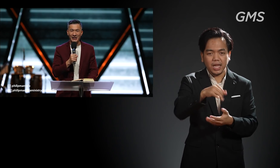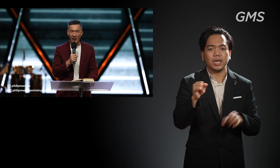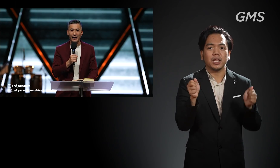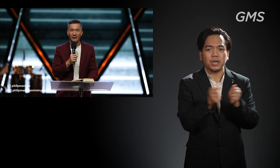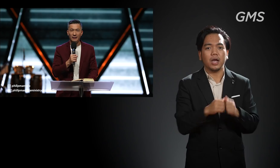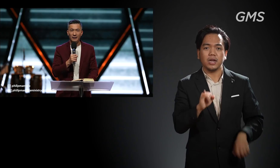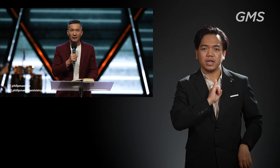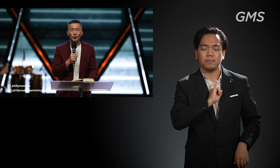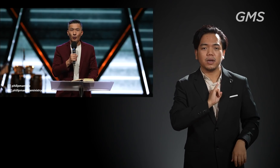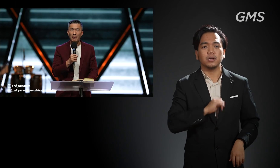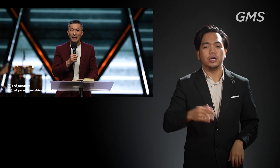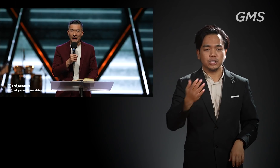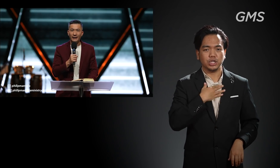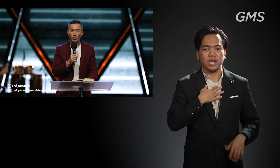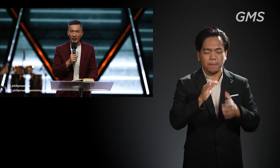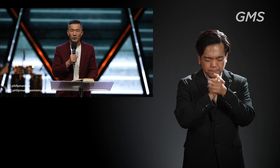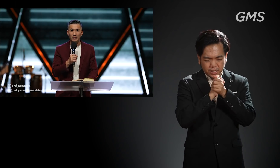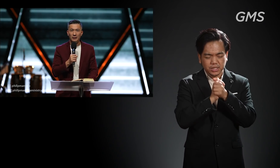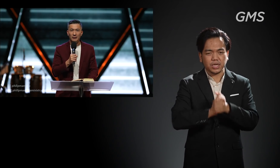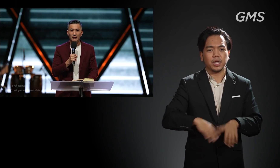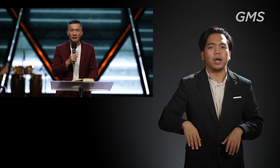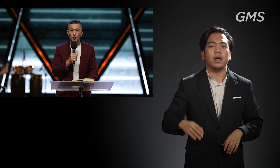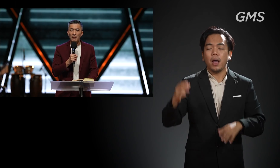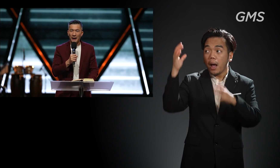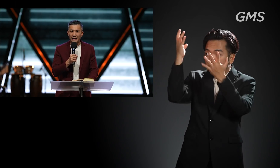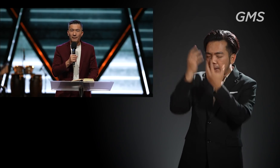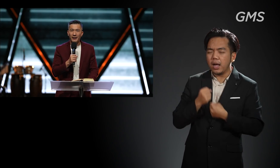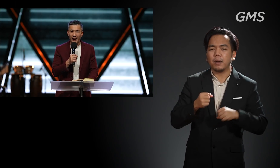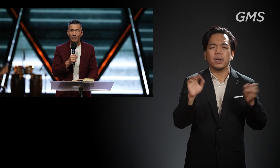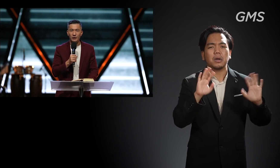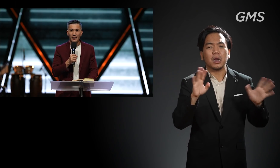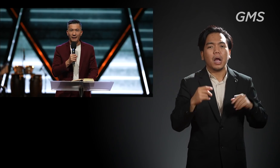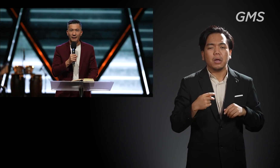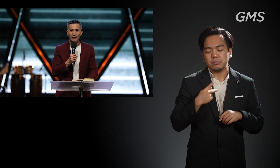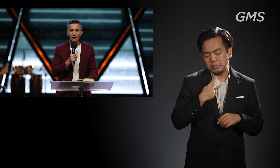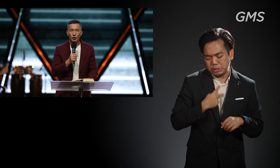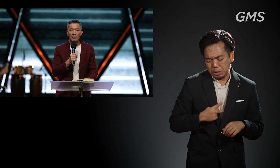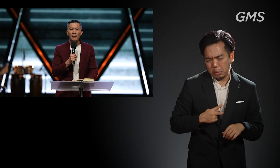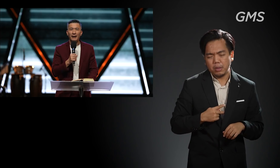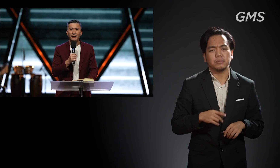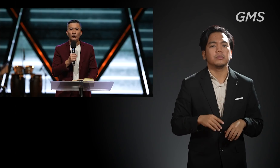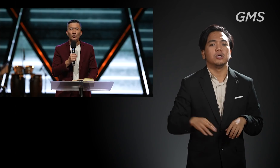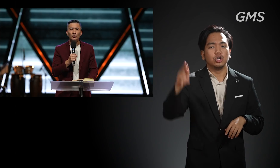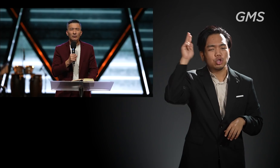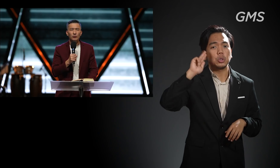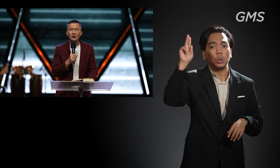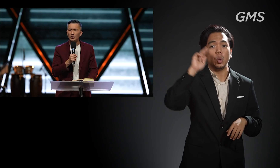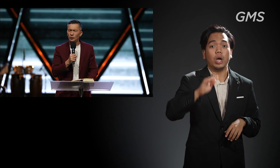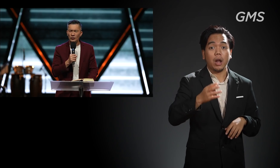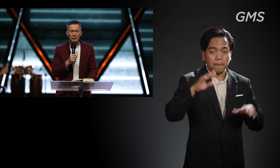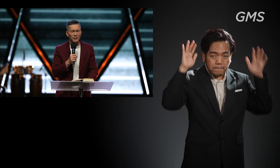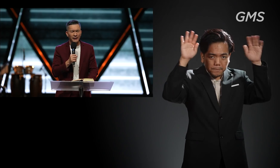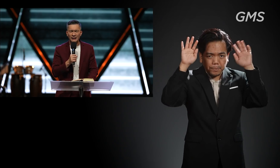akan mengecewakan. Tuhan memberkati keluargamu. Tuhan memberkati pernikahanmu jemaat. Tuhan memberkati